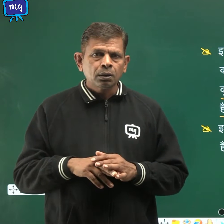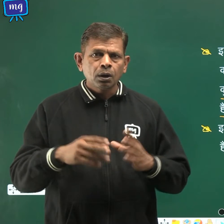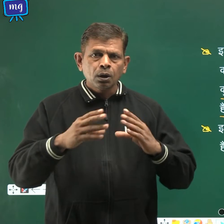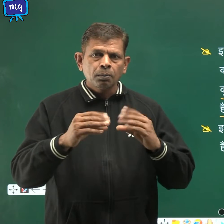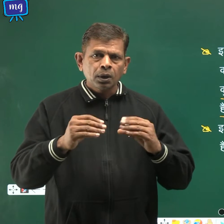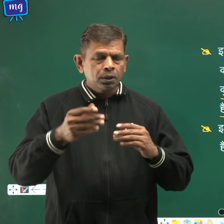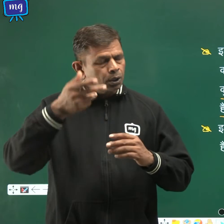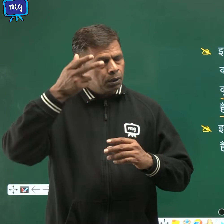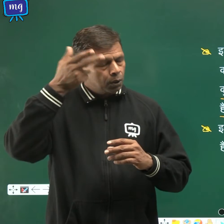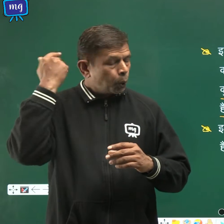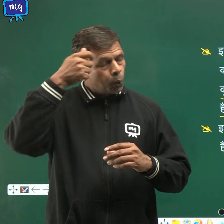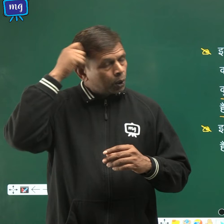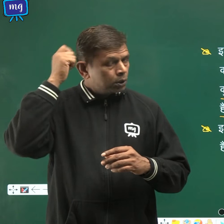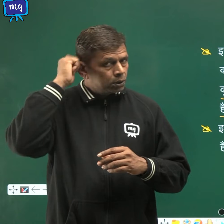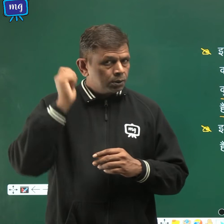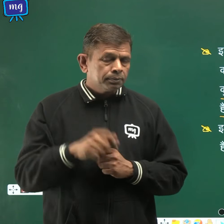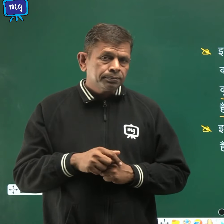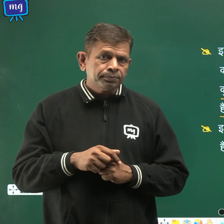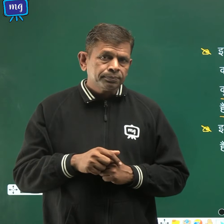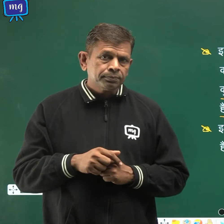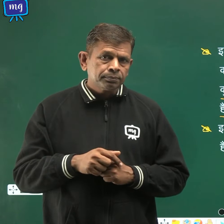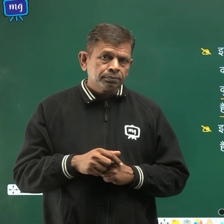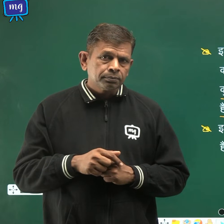प्लास्टिक की कंघी से